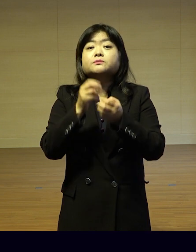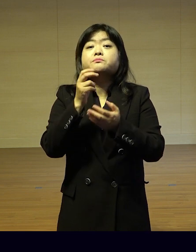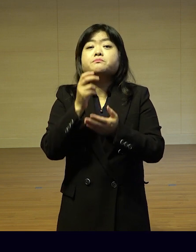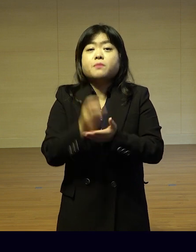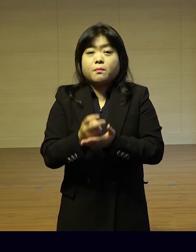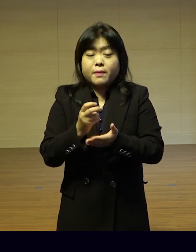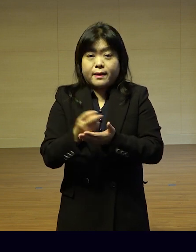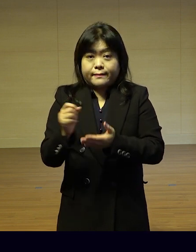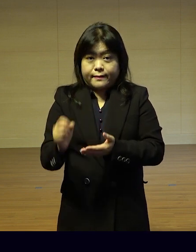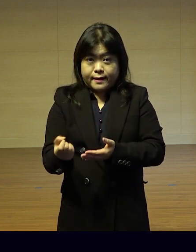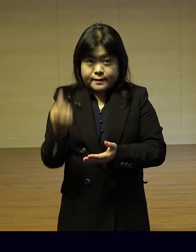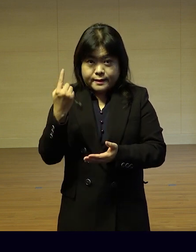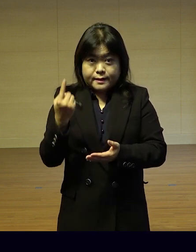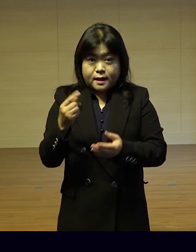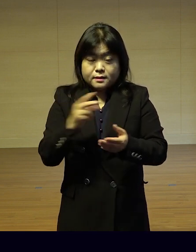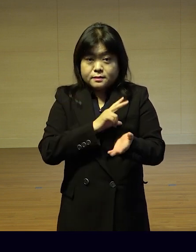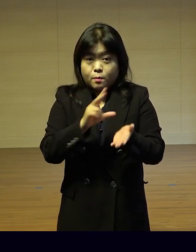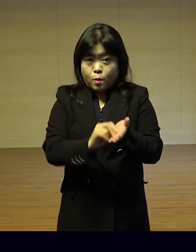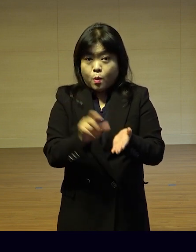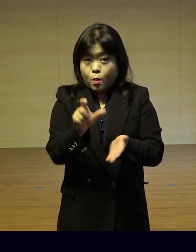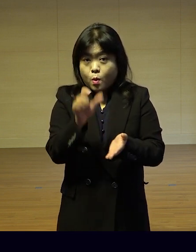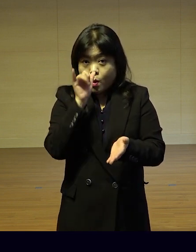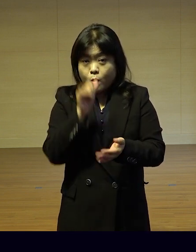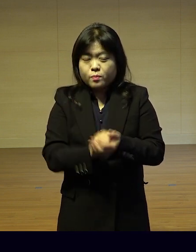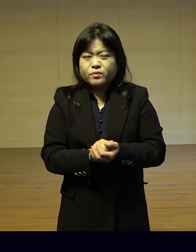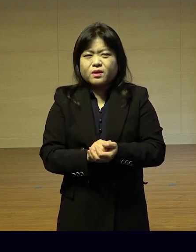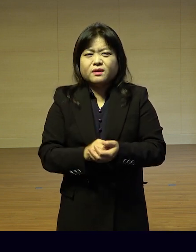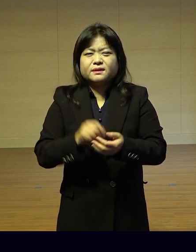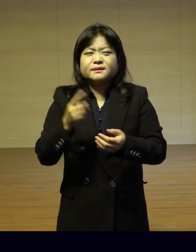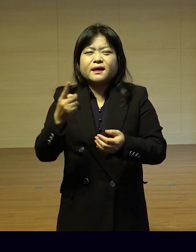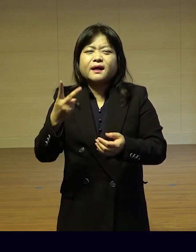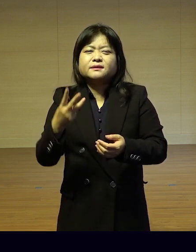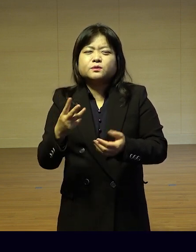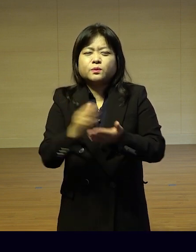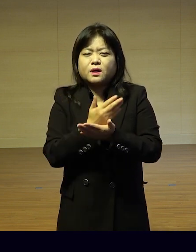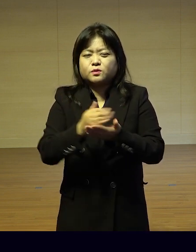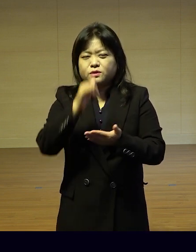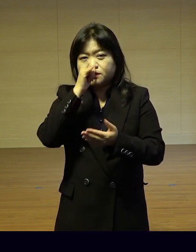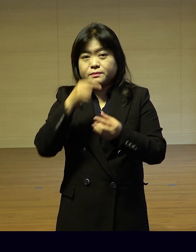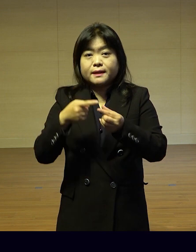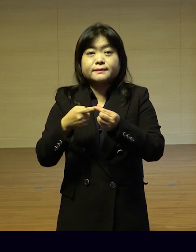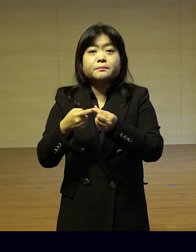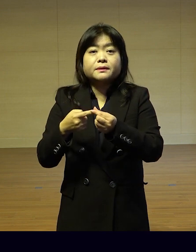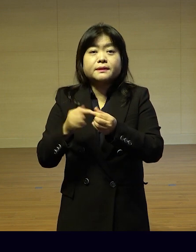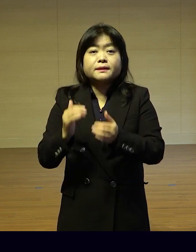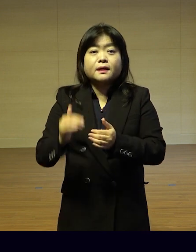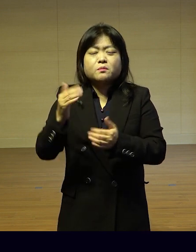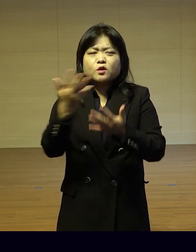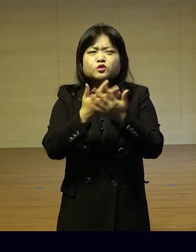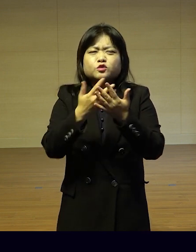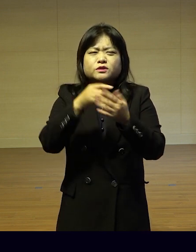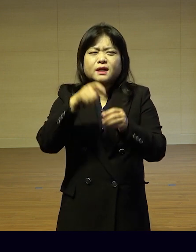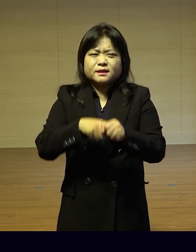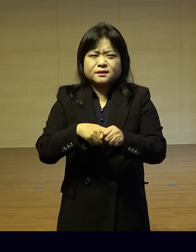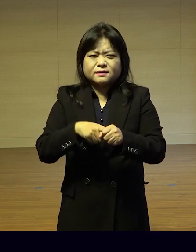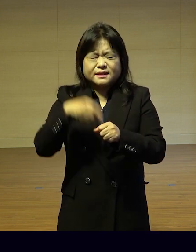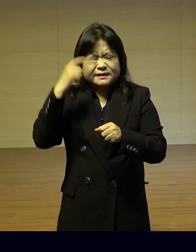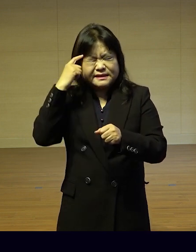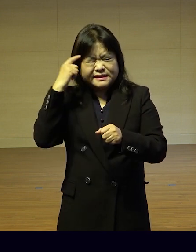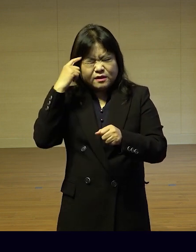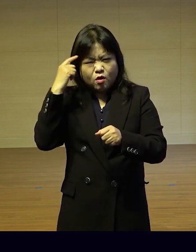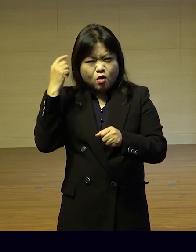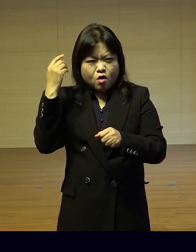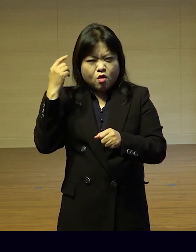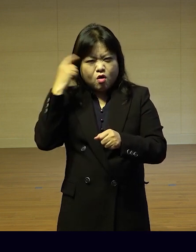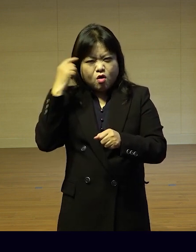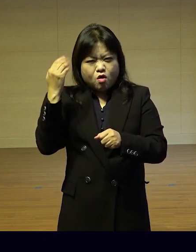계기. 그것은 크게 세 가지로 나눌 수 있는데요. 첫 번째 단계가 추상적 지성적